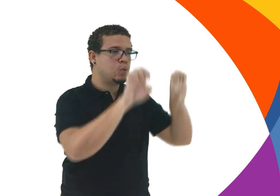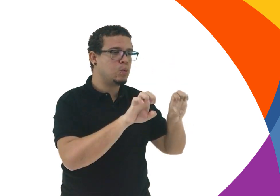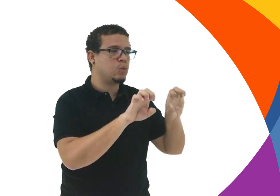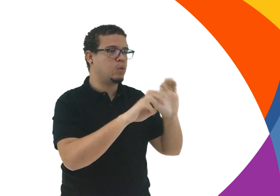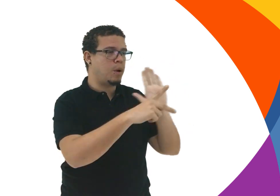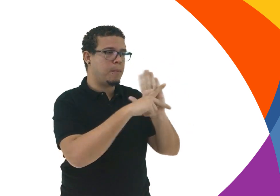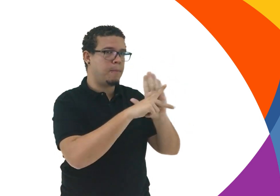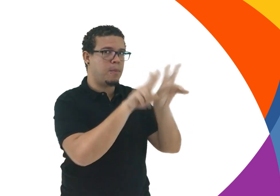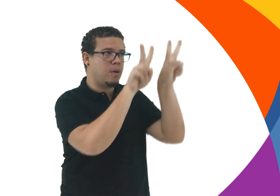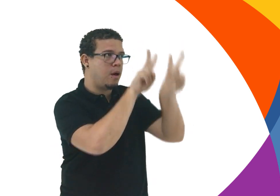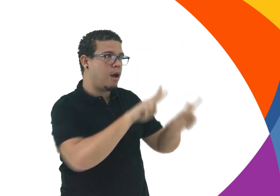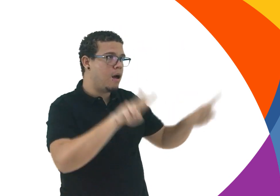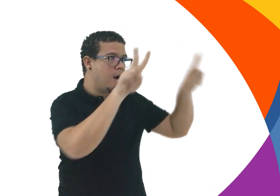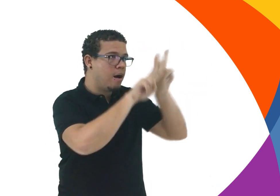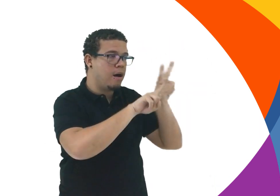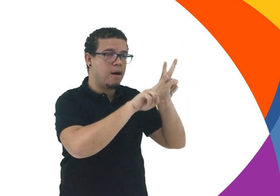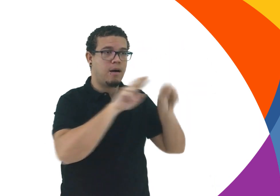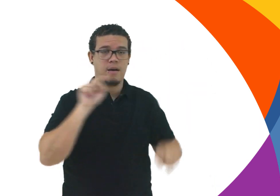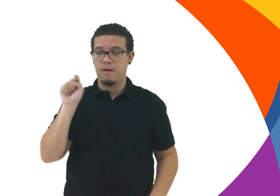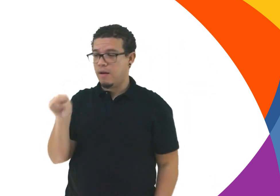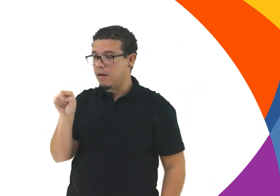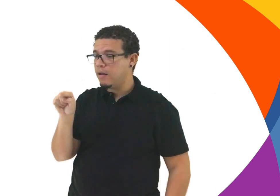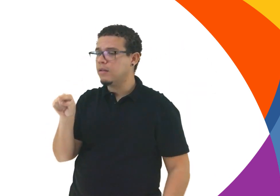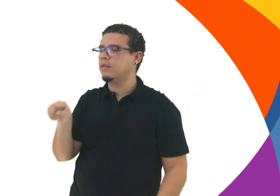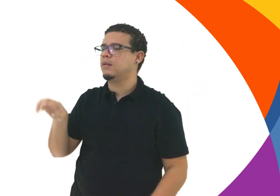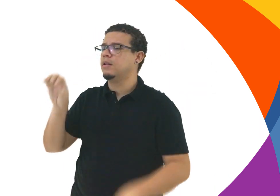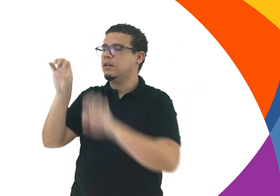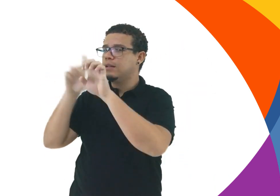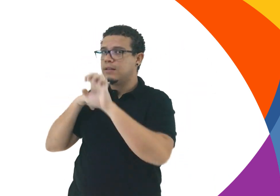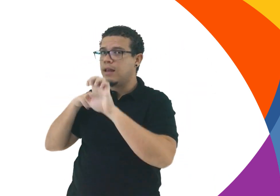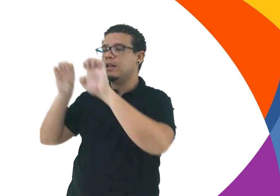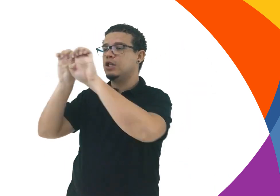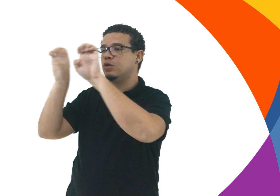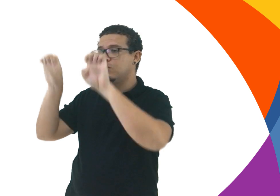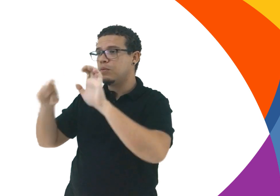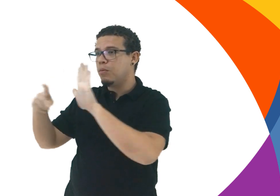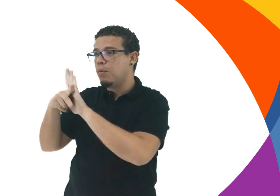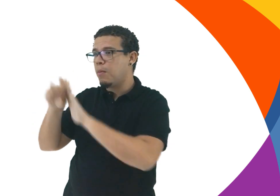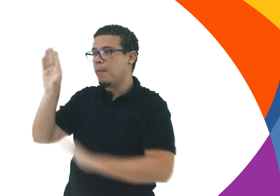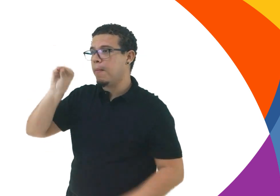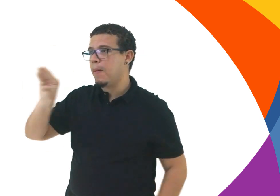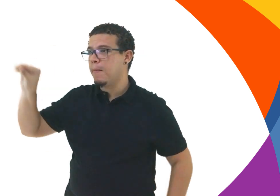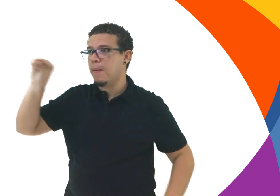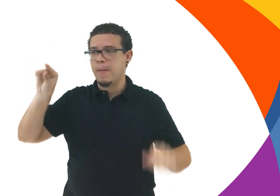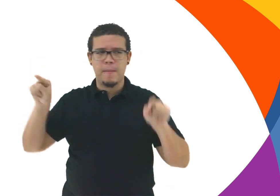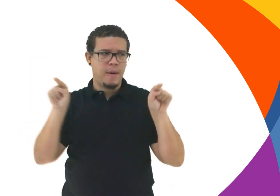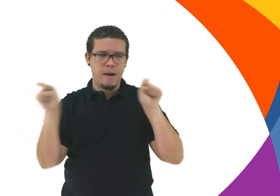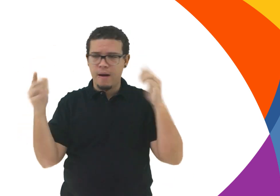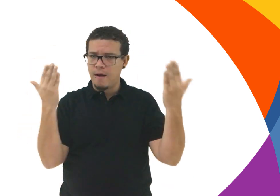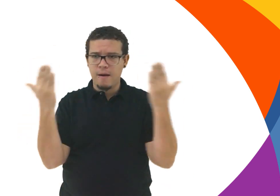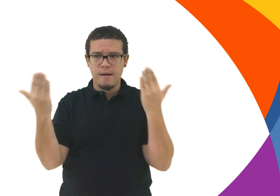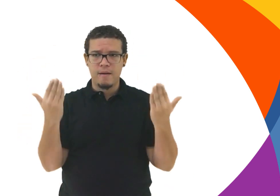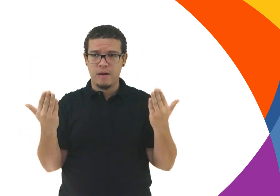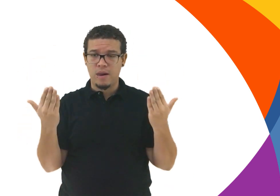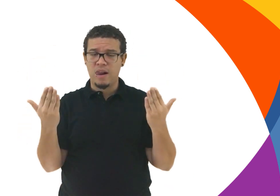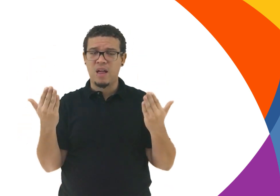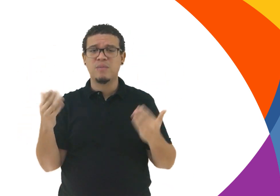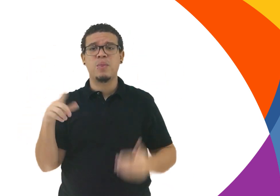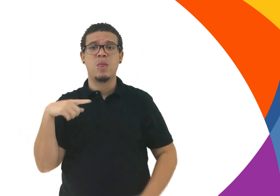visual, a qual possui a sua estrutura própria. A estrutura da língua oral é